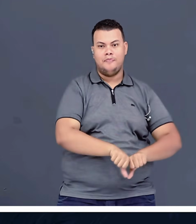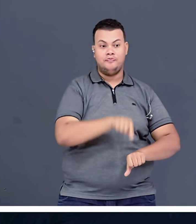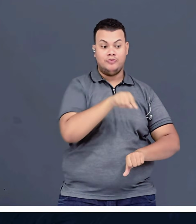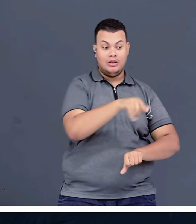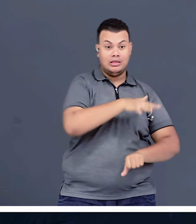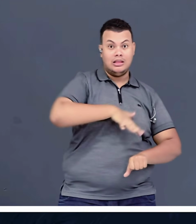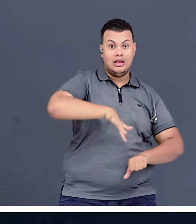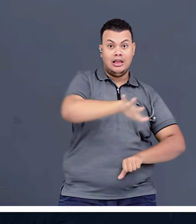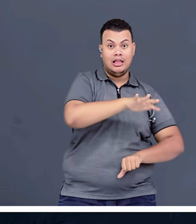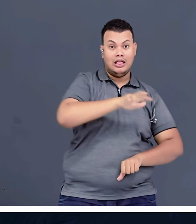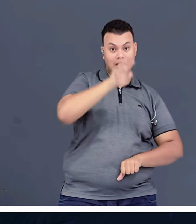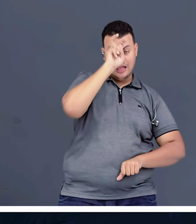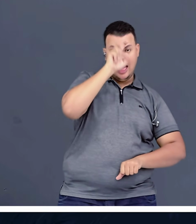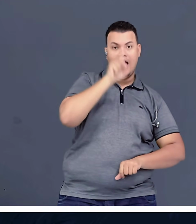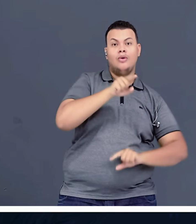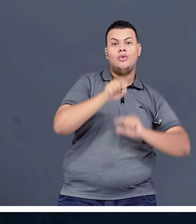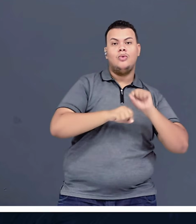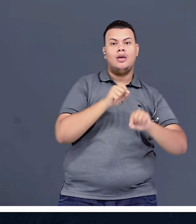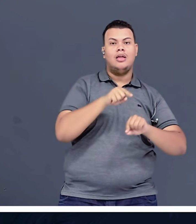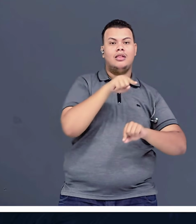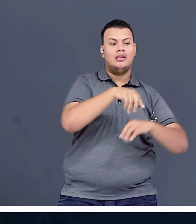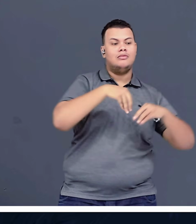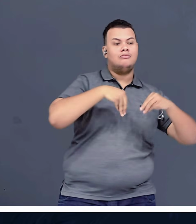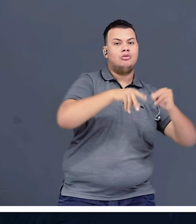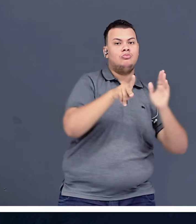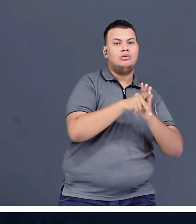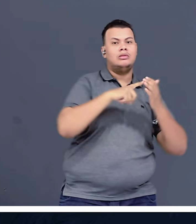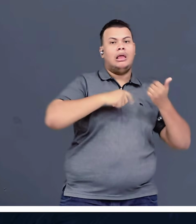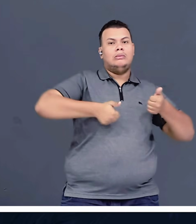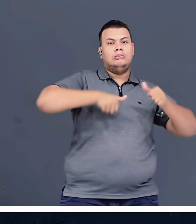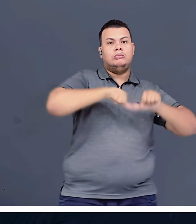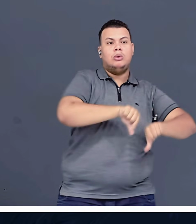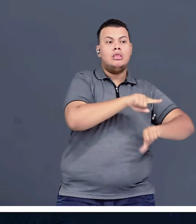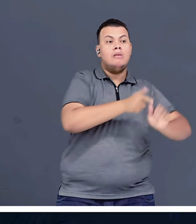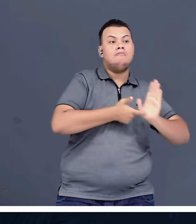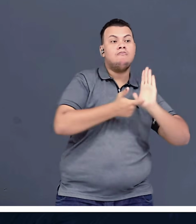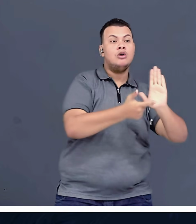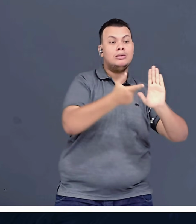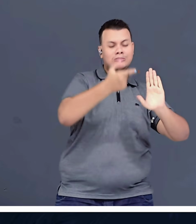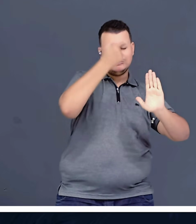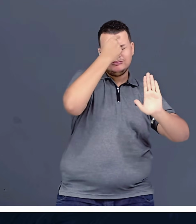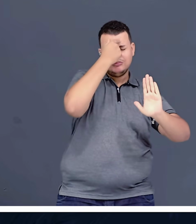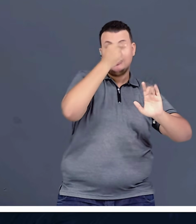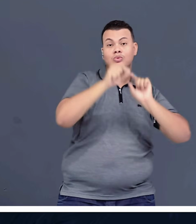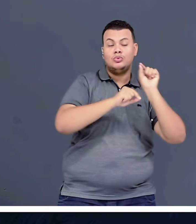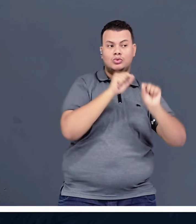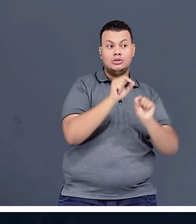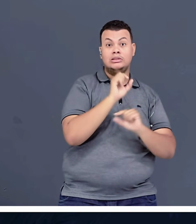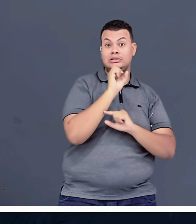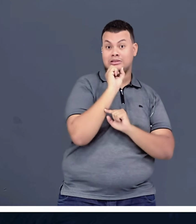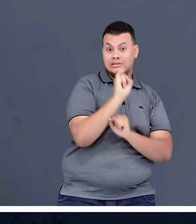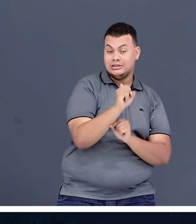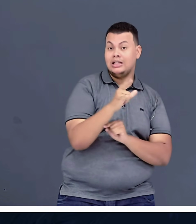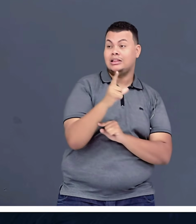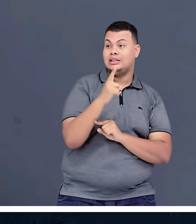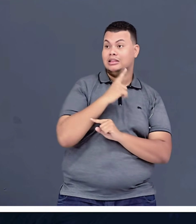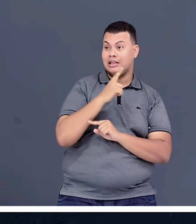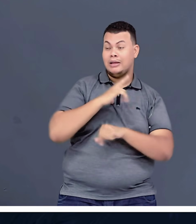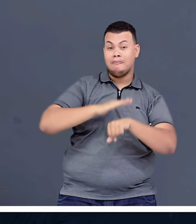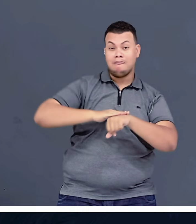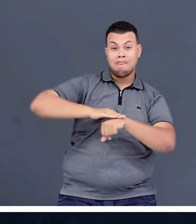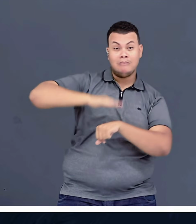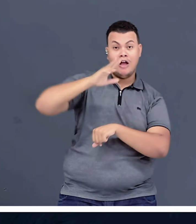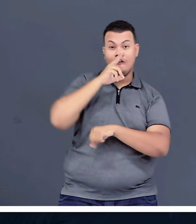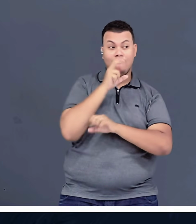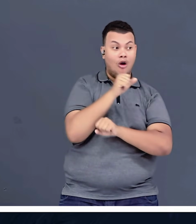Egito, olhe para mim, é a terra da escassez. E revela uma mentalidade. apesar de ser mais